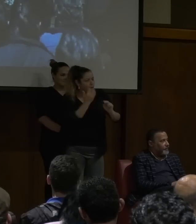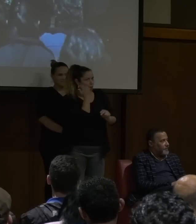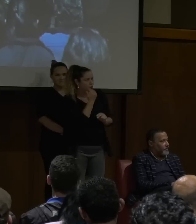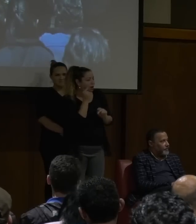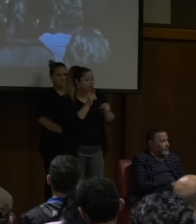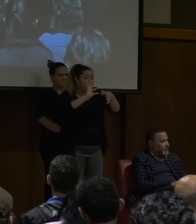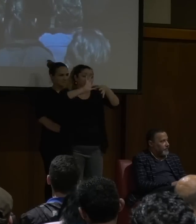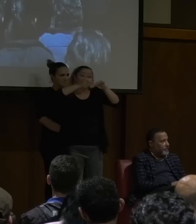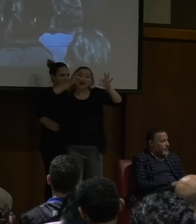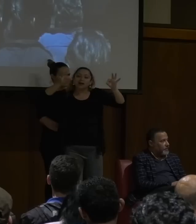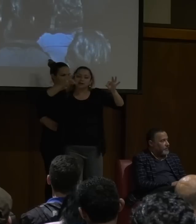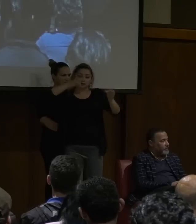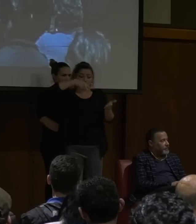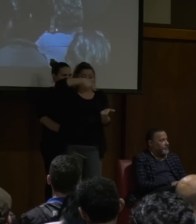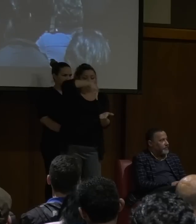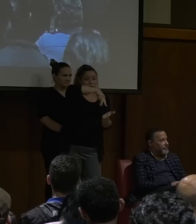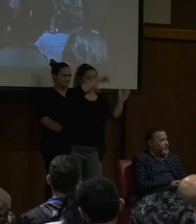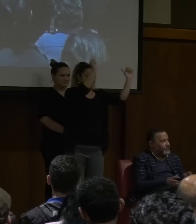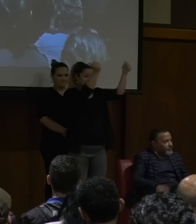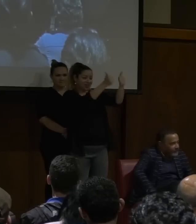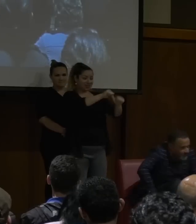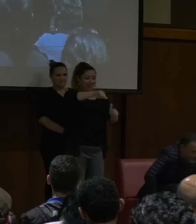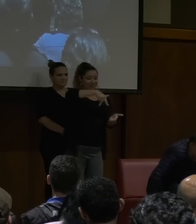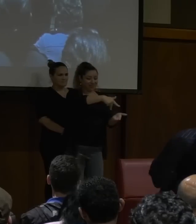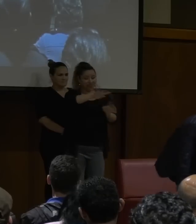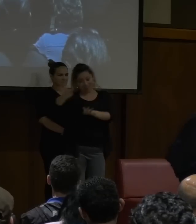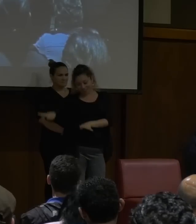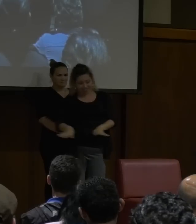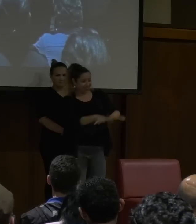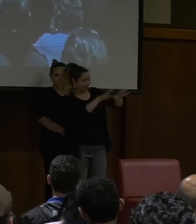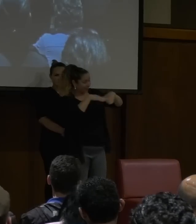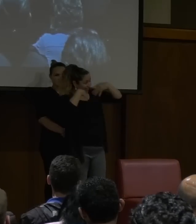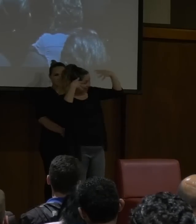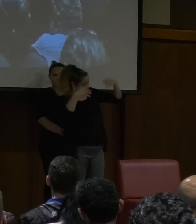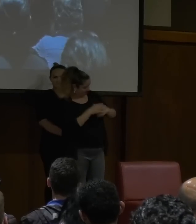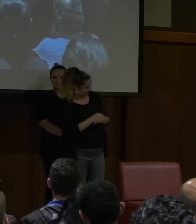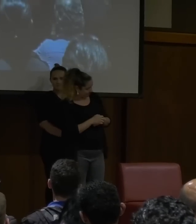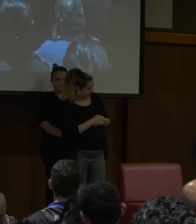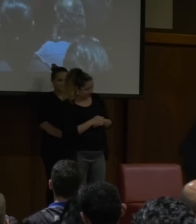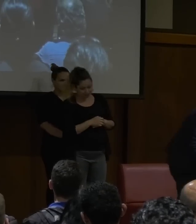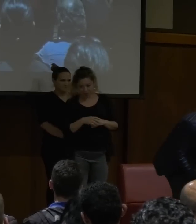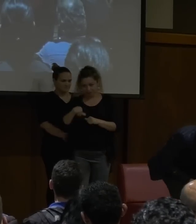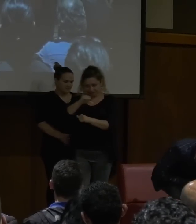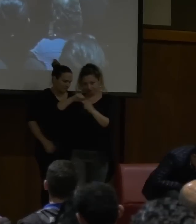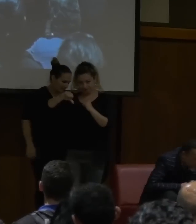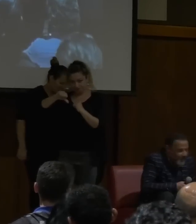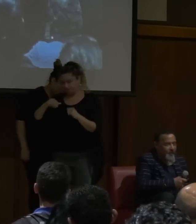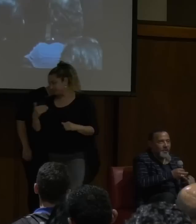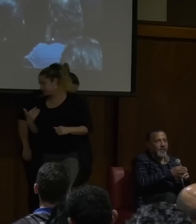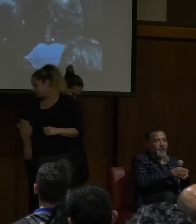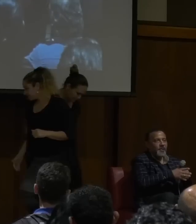esa frase, cuando Matilde camina, hasta sonríe la sabana? Leandro dice: o dijo